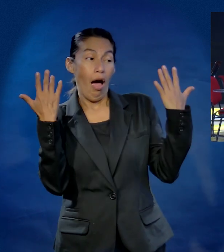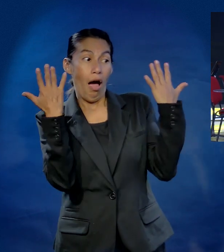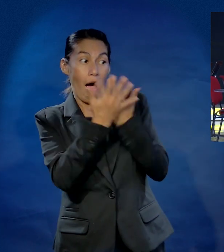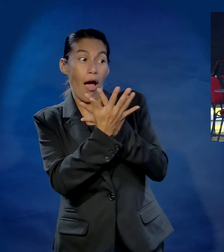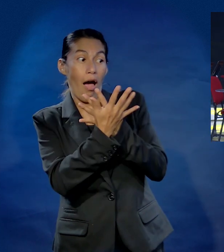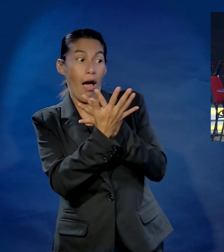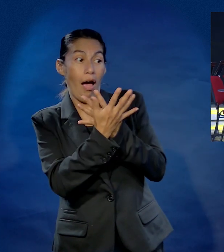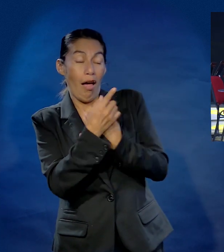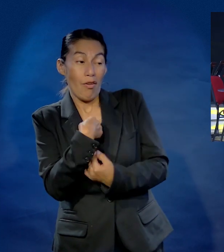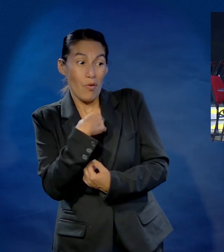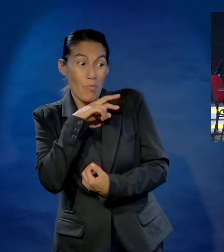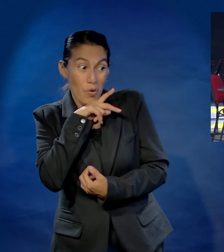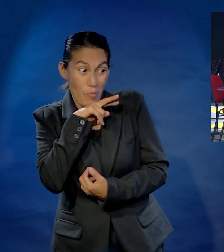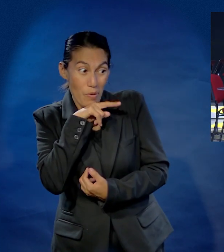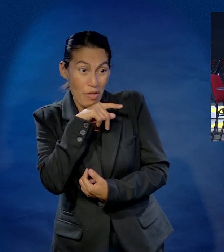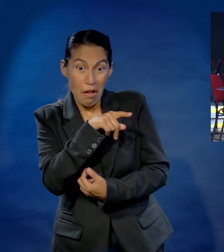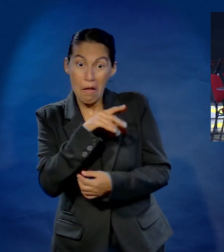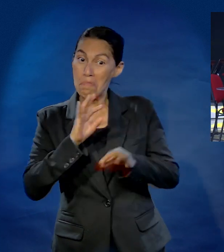materiales.